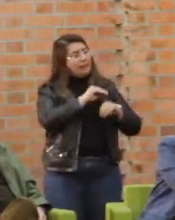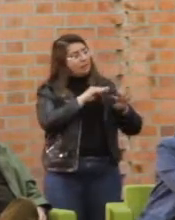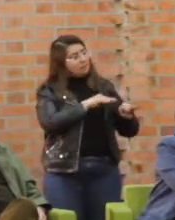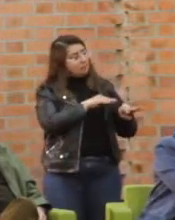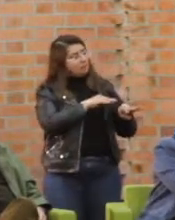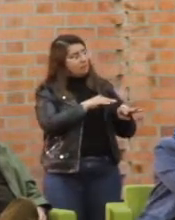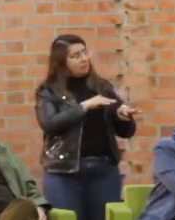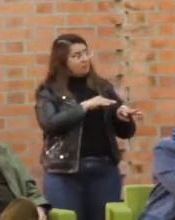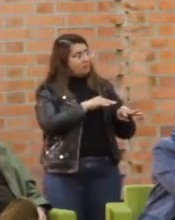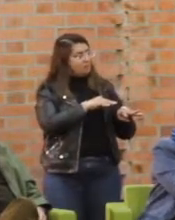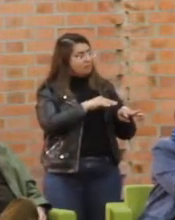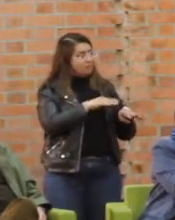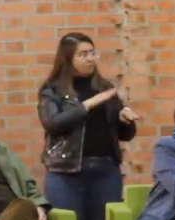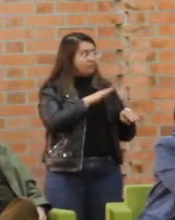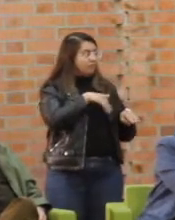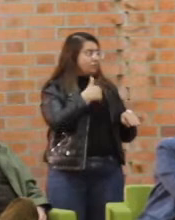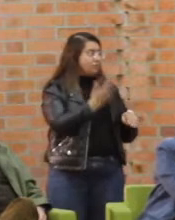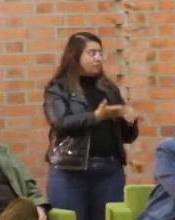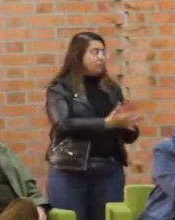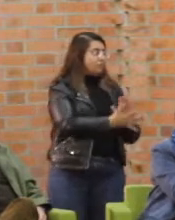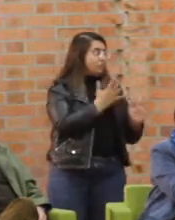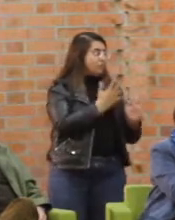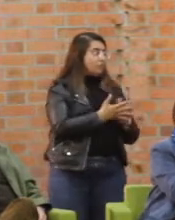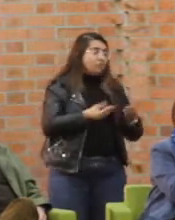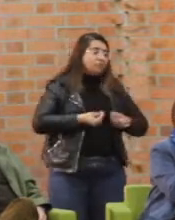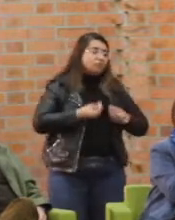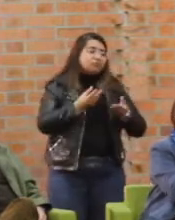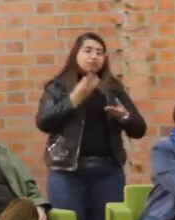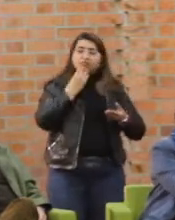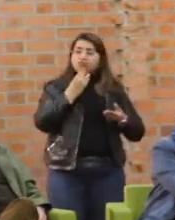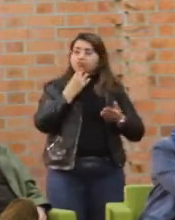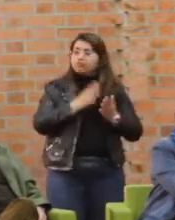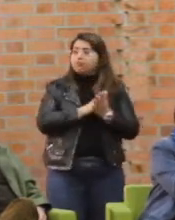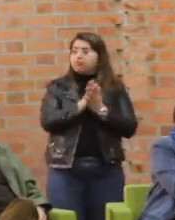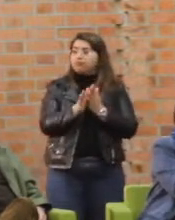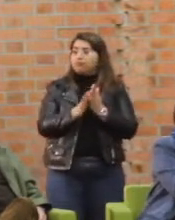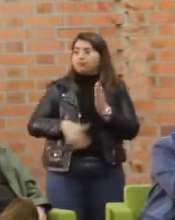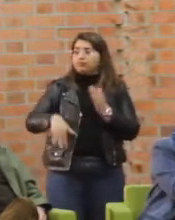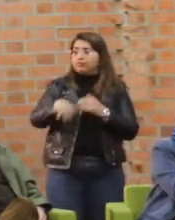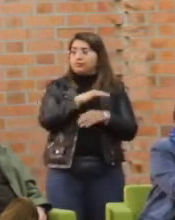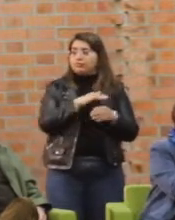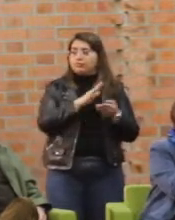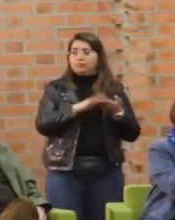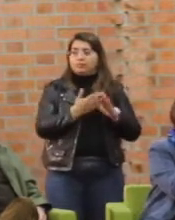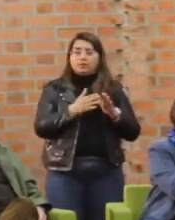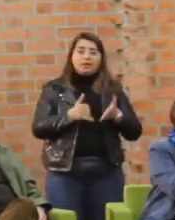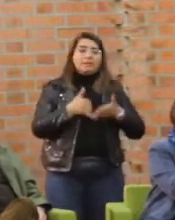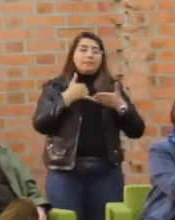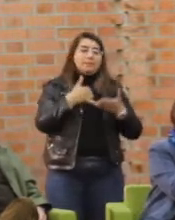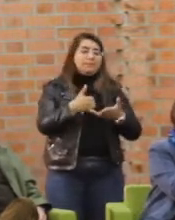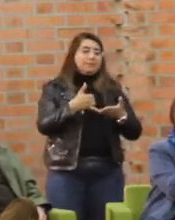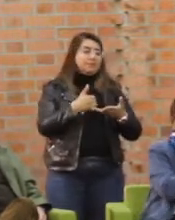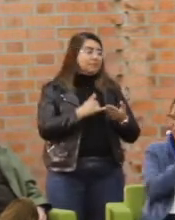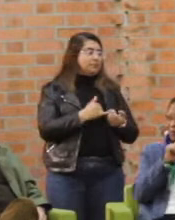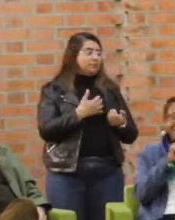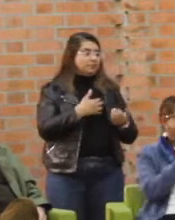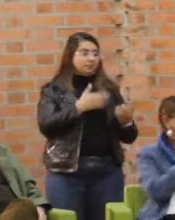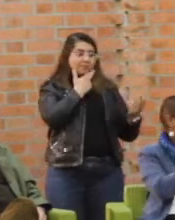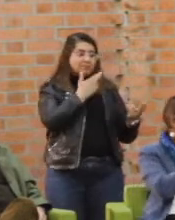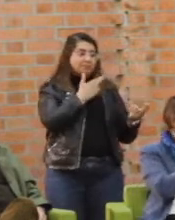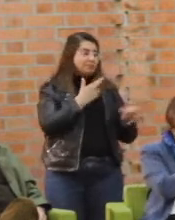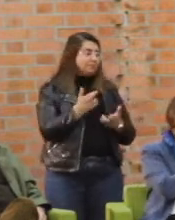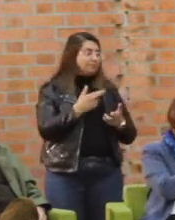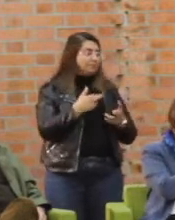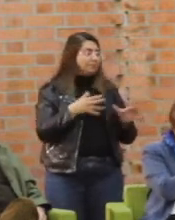qué reflexiones podrías compartirnos en relación con con este premio Y lo que implica para justamente